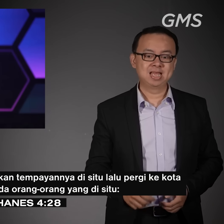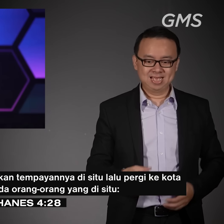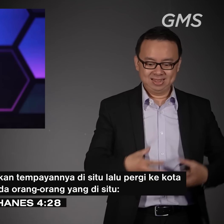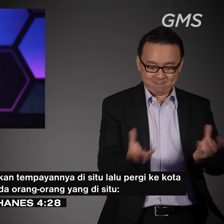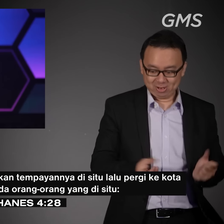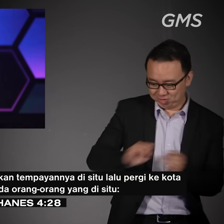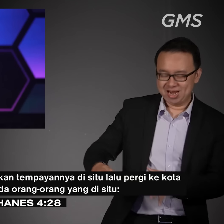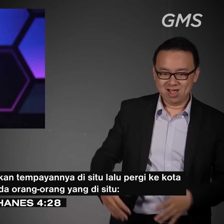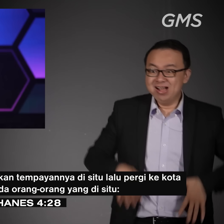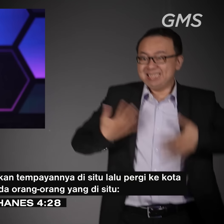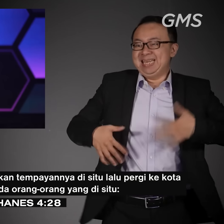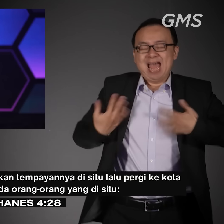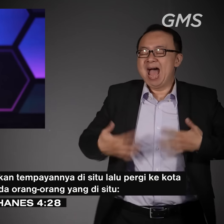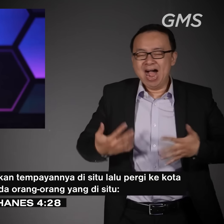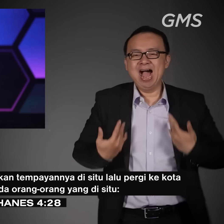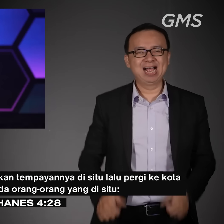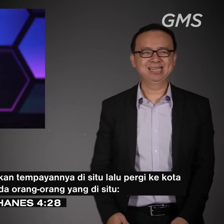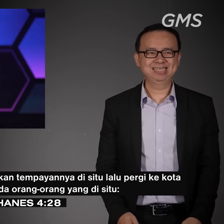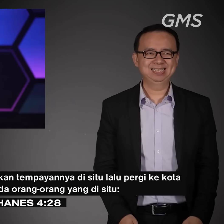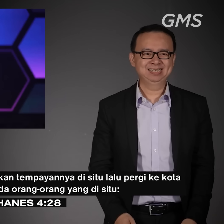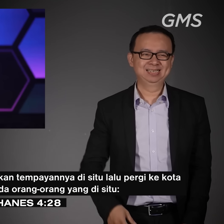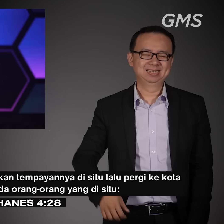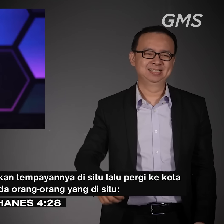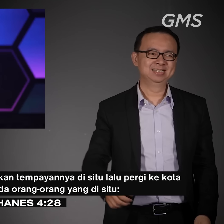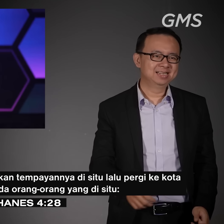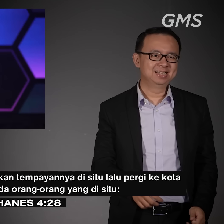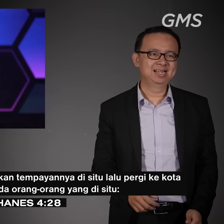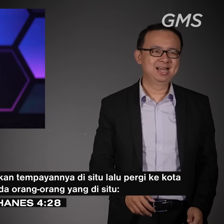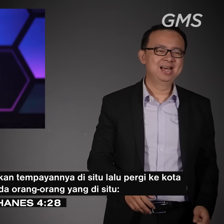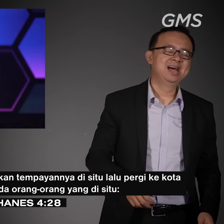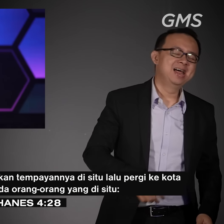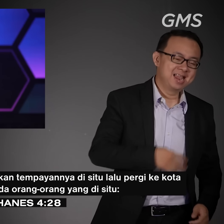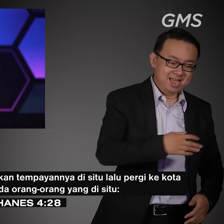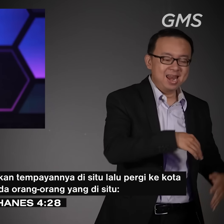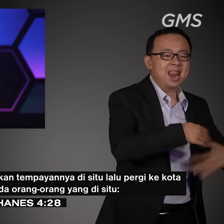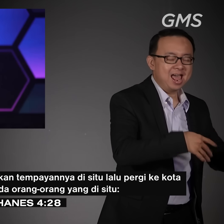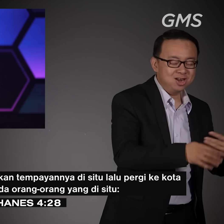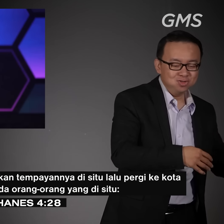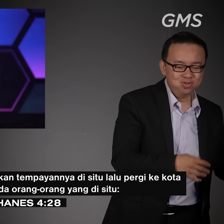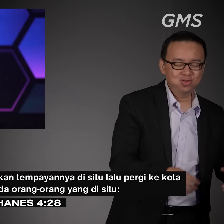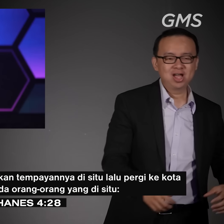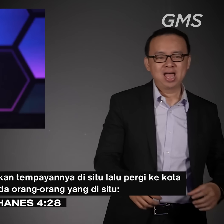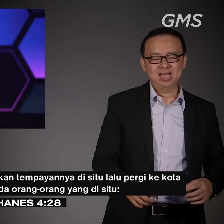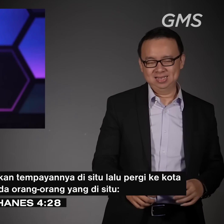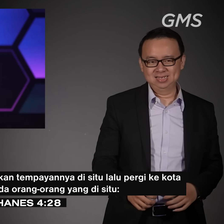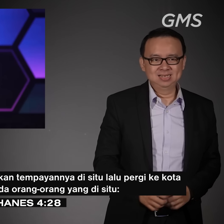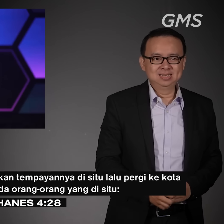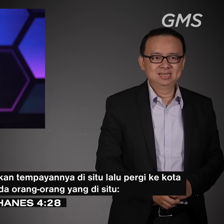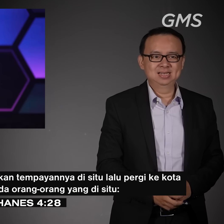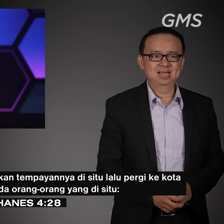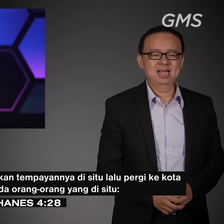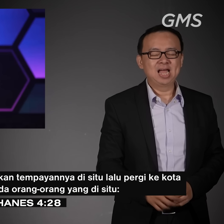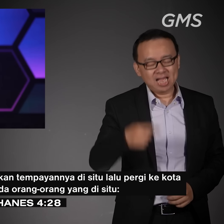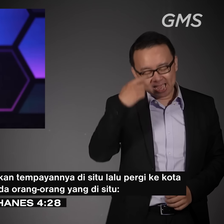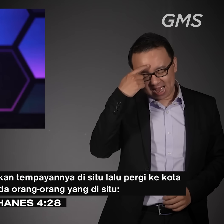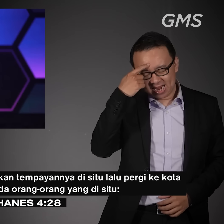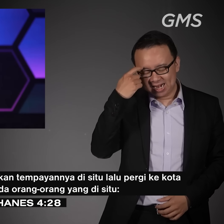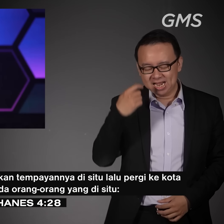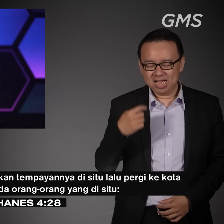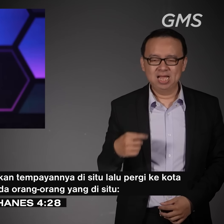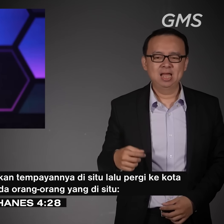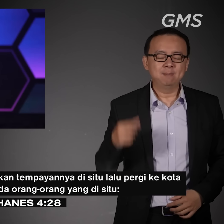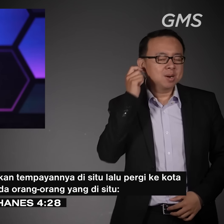gitu. Dia meninggalkan sebagian daripada hatinya di sana. Karena dia terjamah ketemu